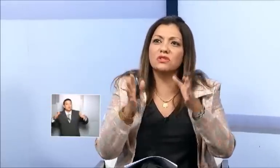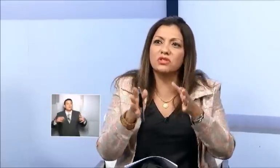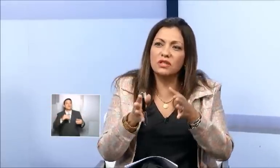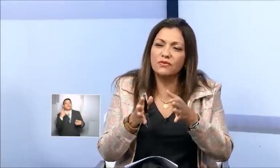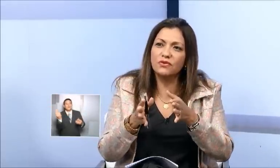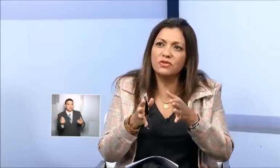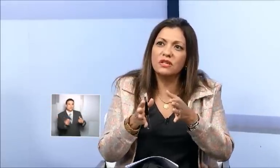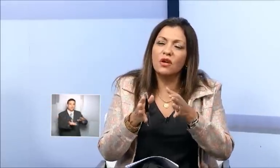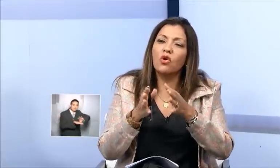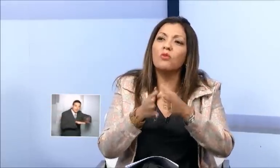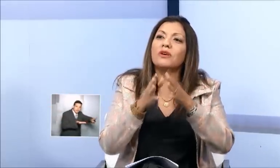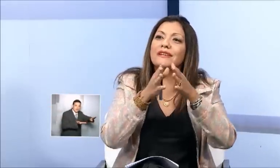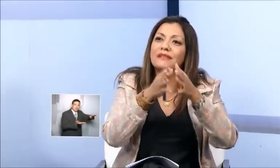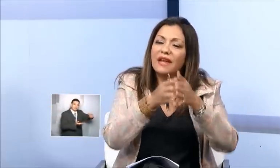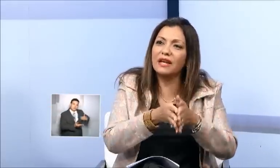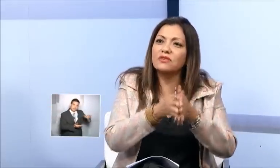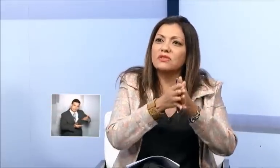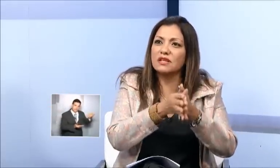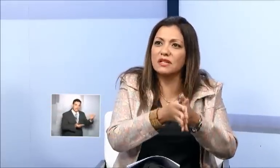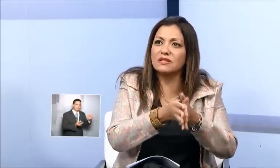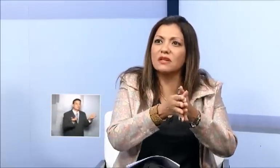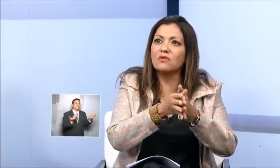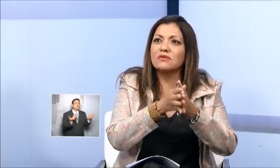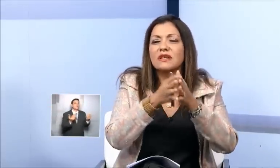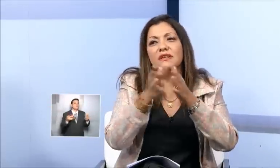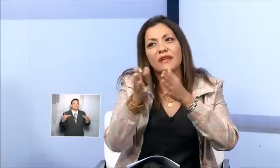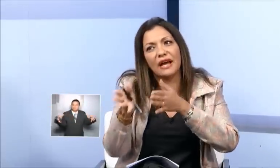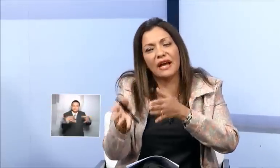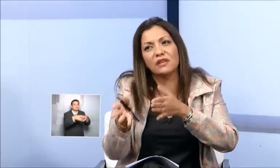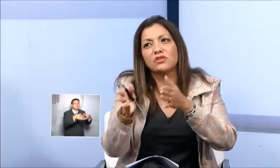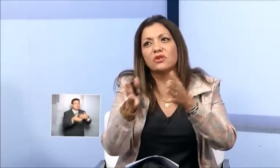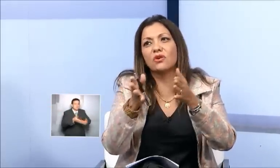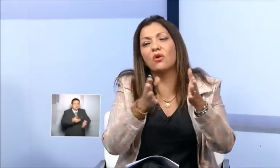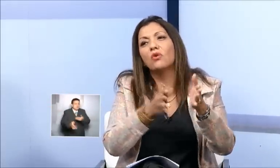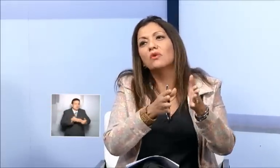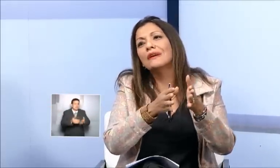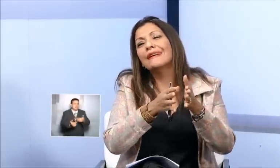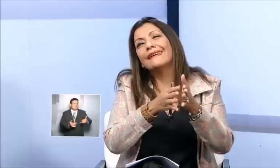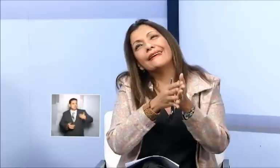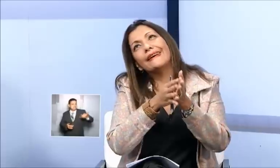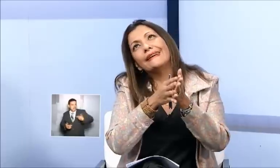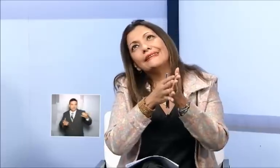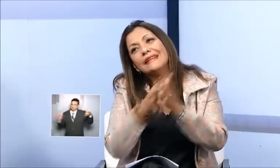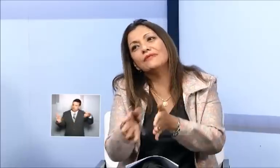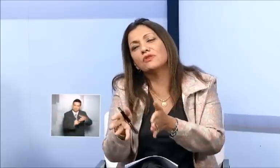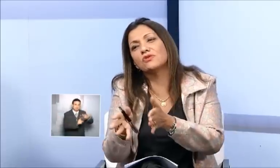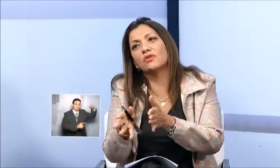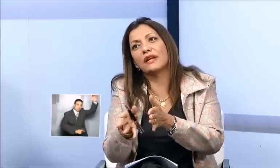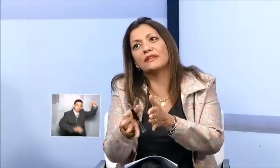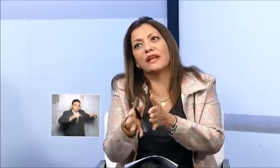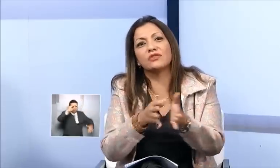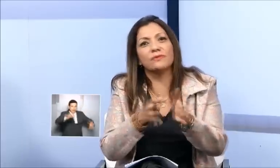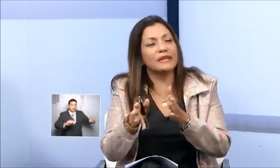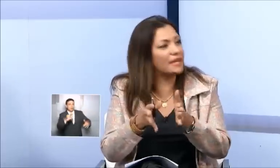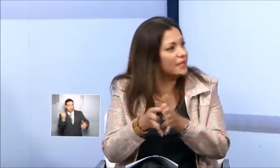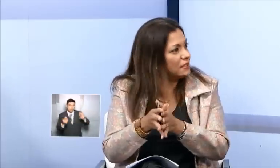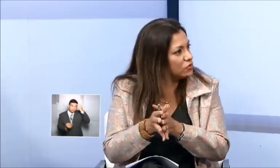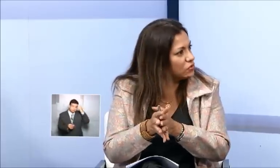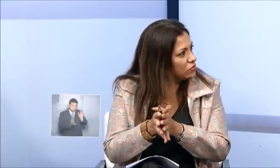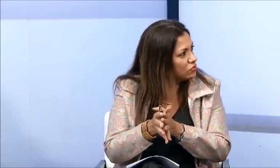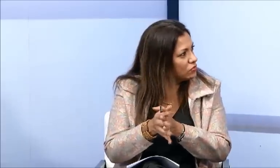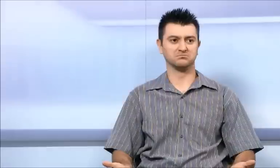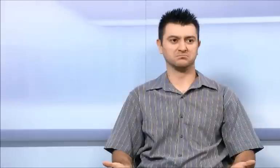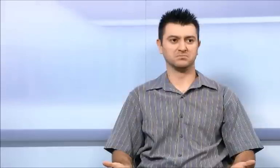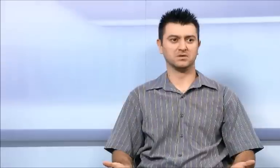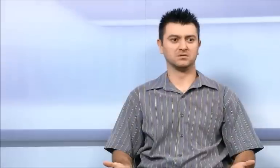deficientes auditivos como critério de seleção, sem idade ou nível de escolaridade? Como é que era